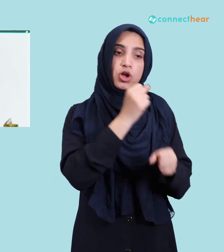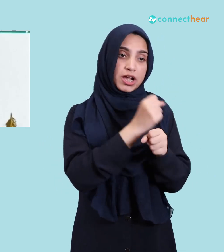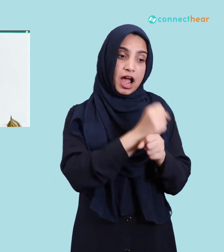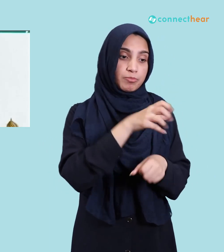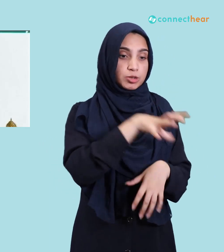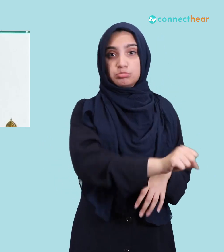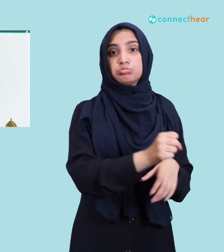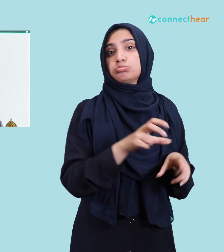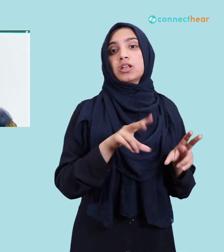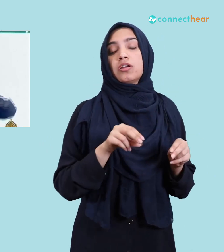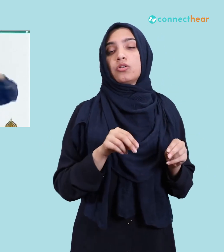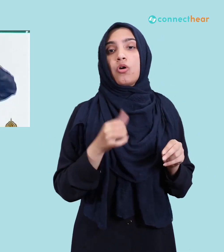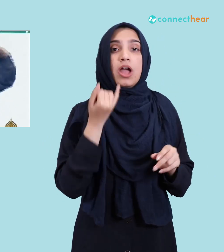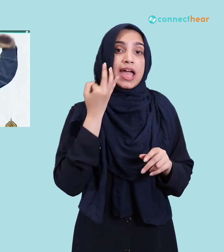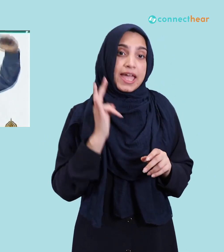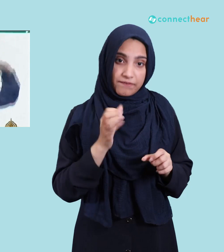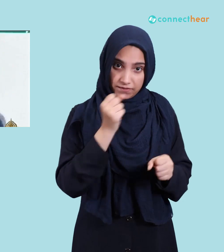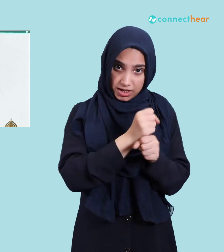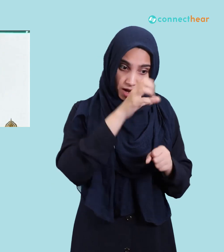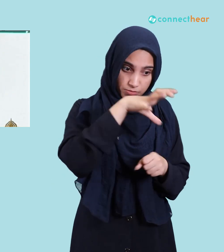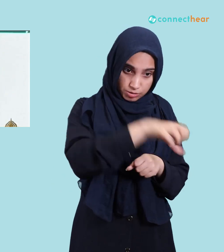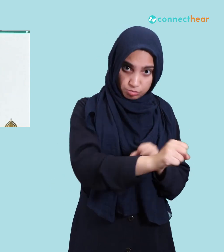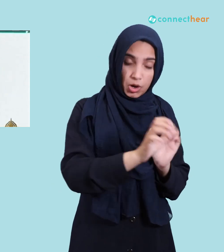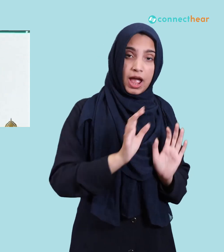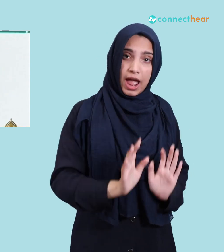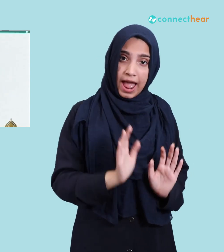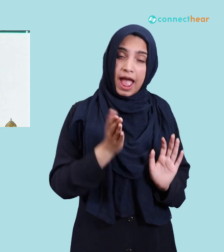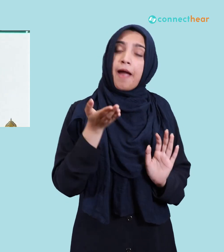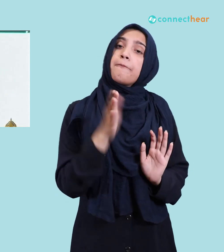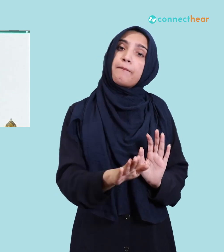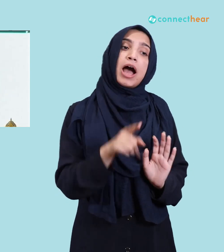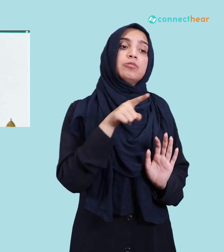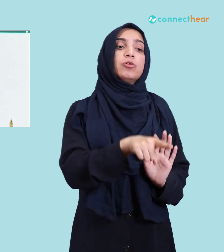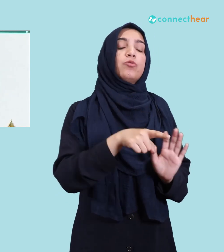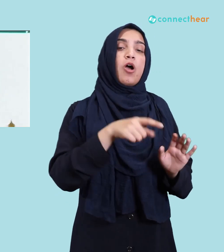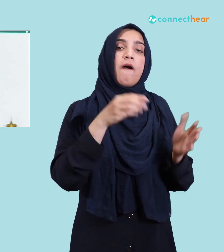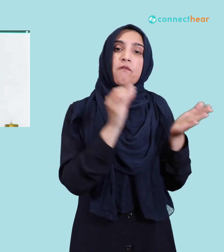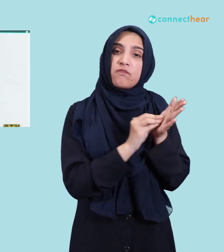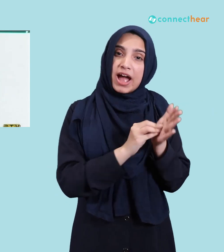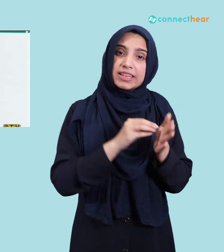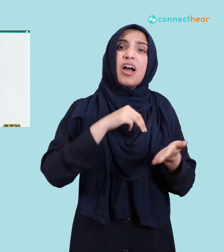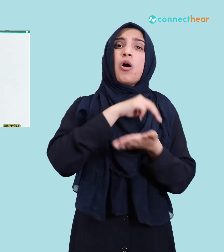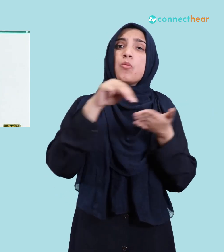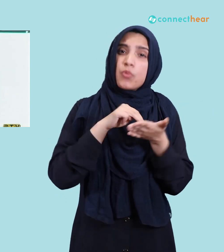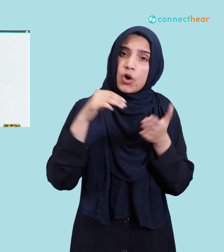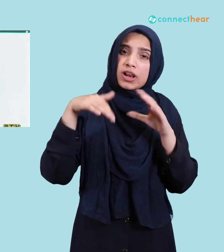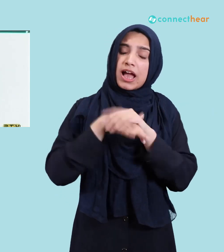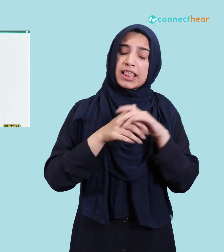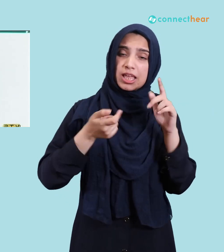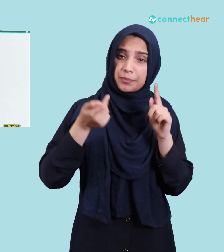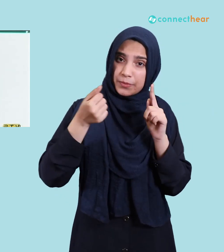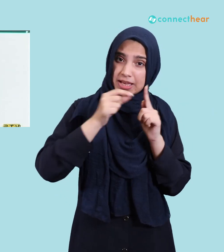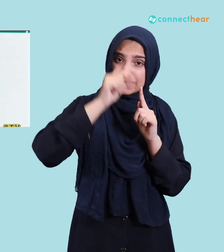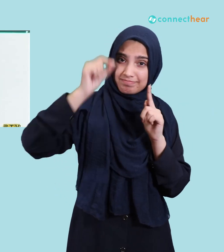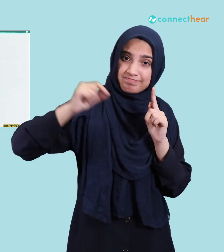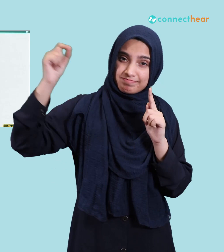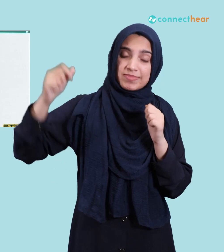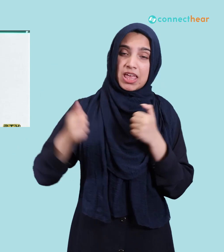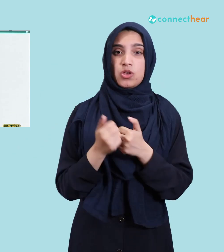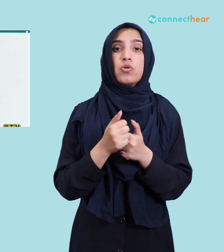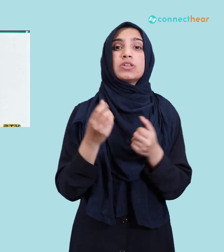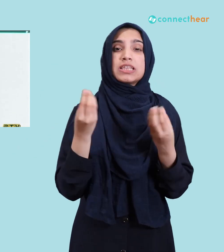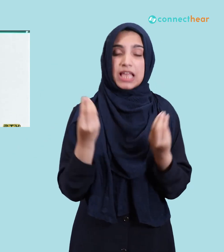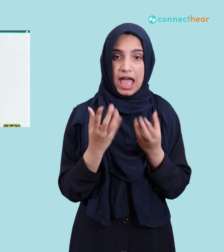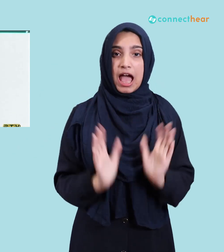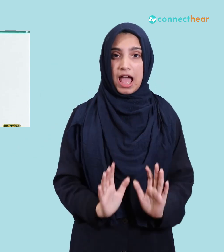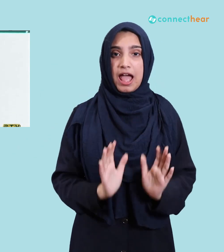اسپیکولیشن میں چلی جاتی ہیں. قیمتیں اتنی بڑھ جاتی ہیں وہاں کہ وہ جو انڈسٹری ہے وہ وہاں آتی نہیں ہے.